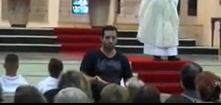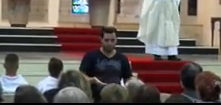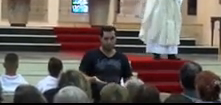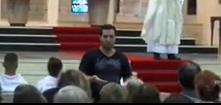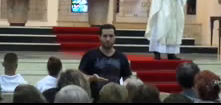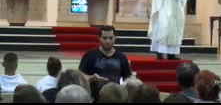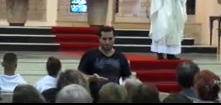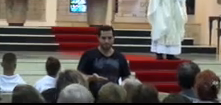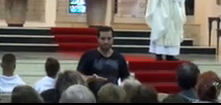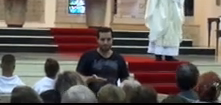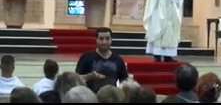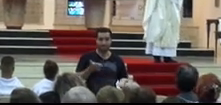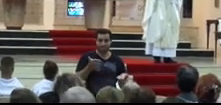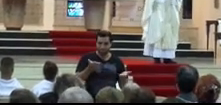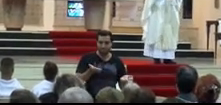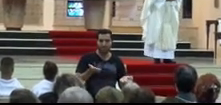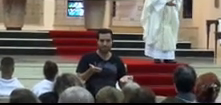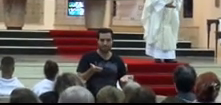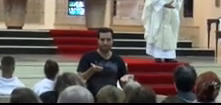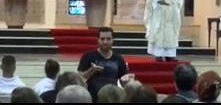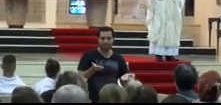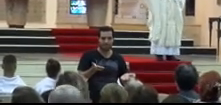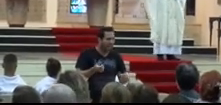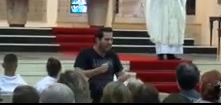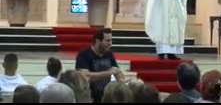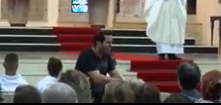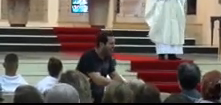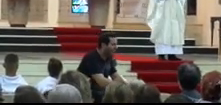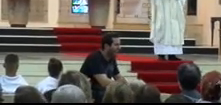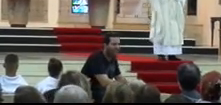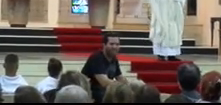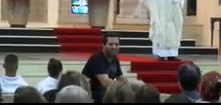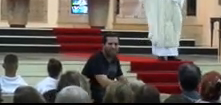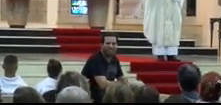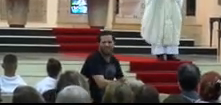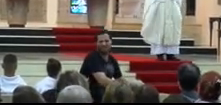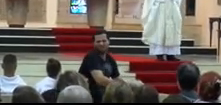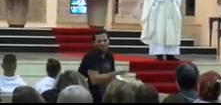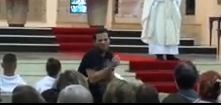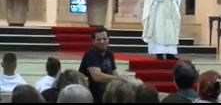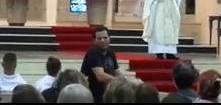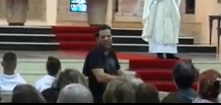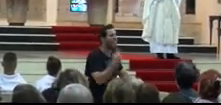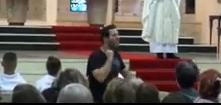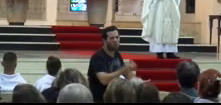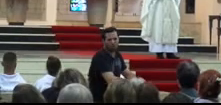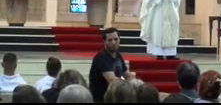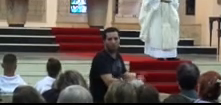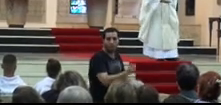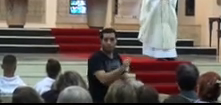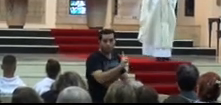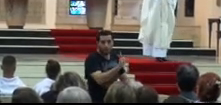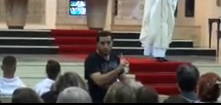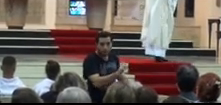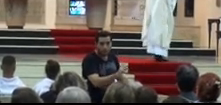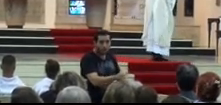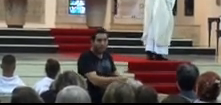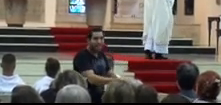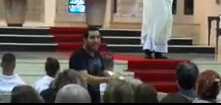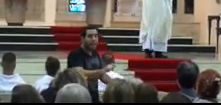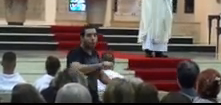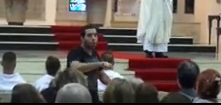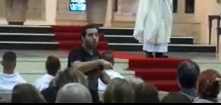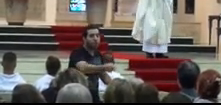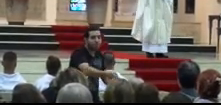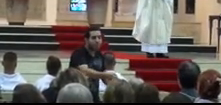Não é apenas uma purificação de uma parte do corpo, de um membro do corpo, mas é um